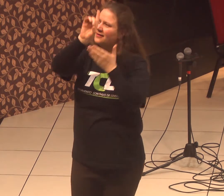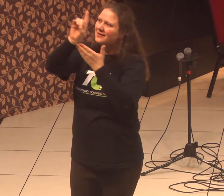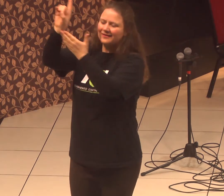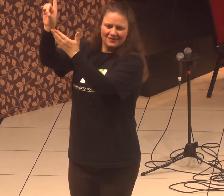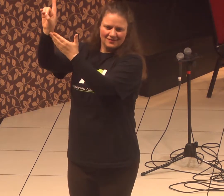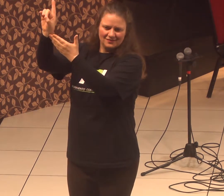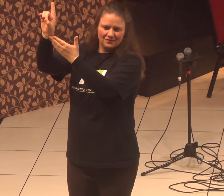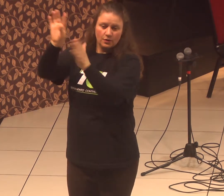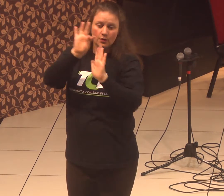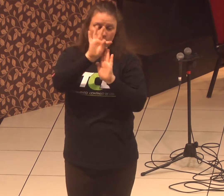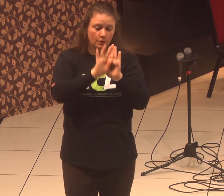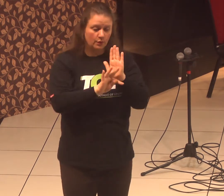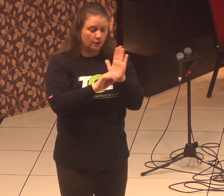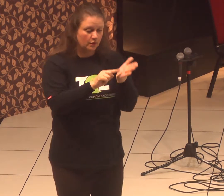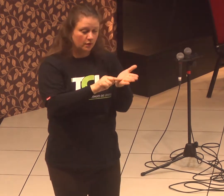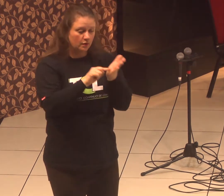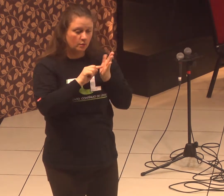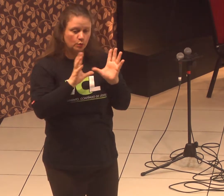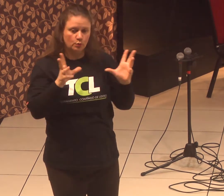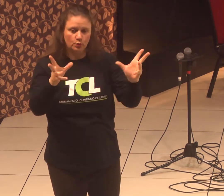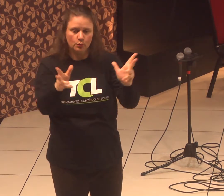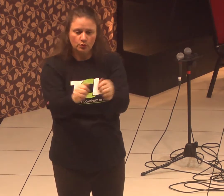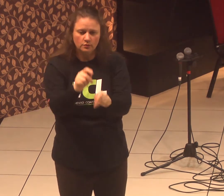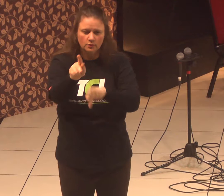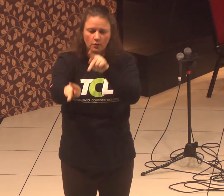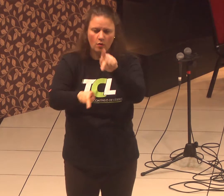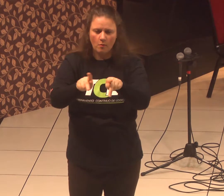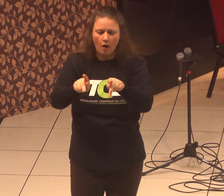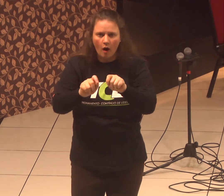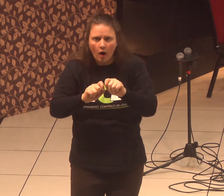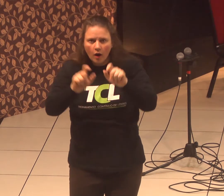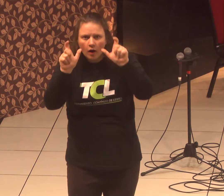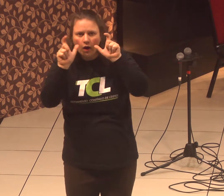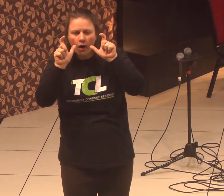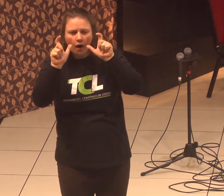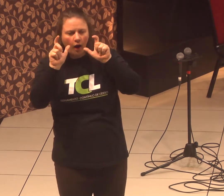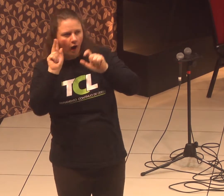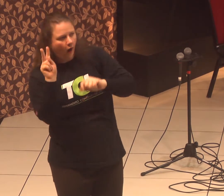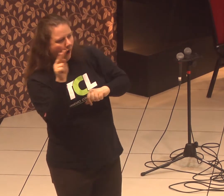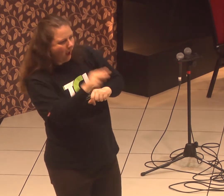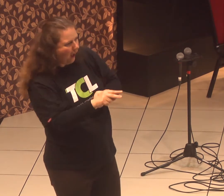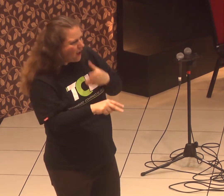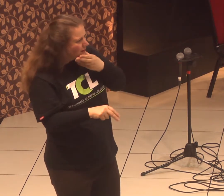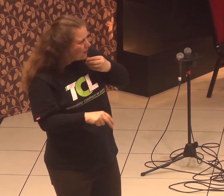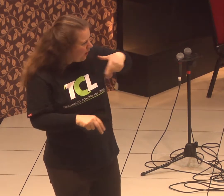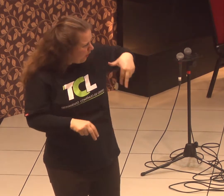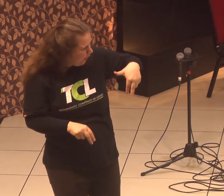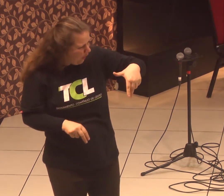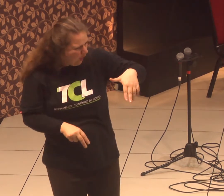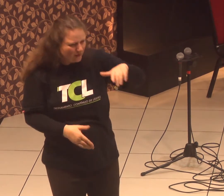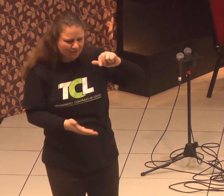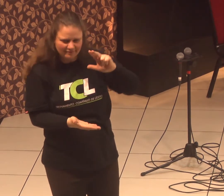O texto diz, quando todo o povo ouviu, andando e louvando